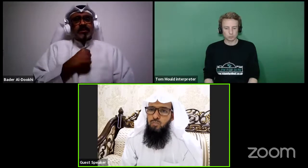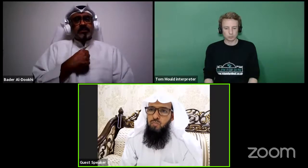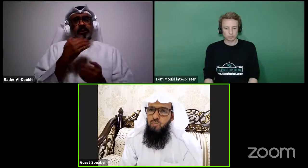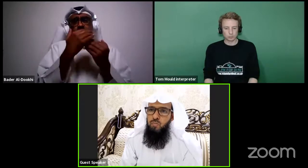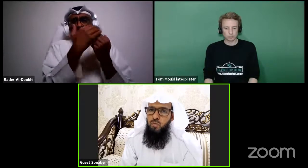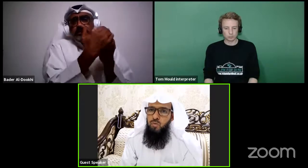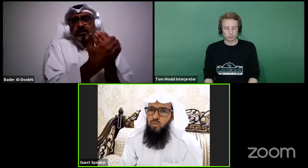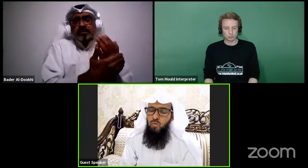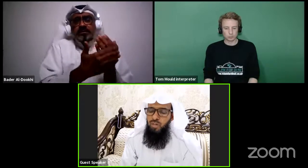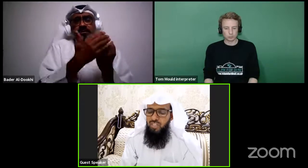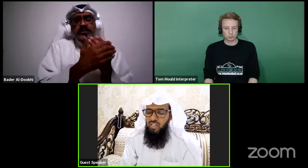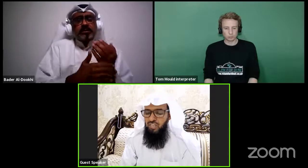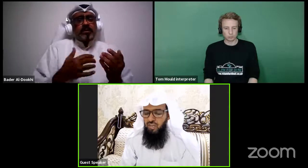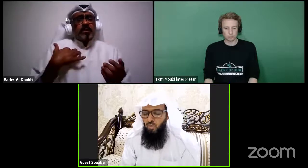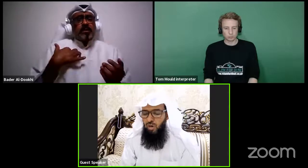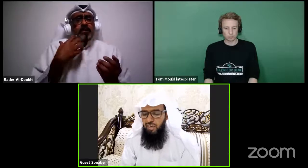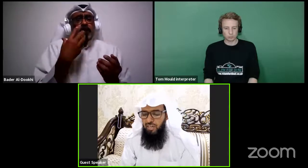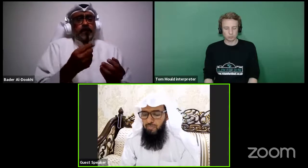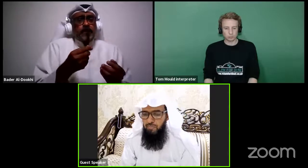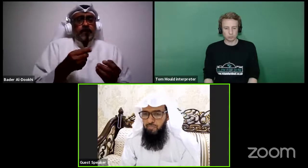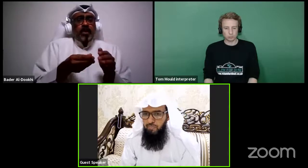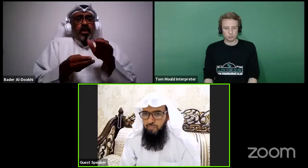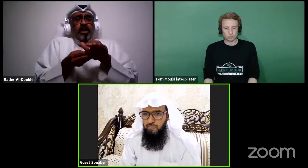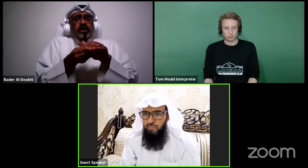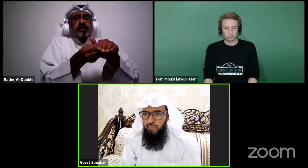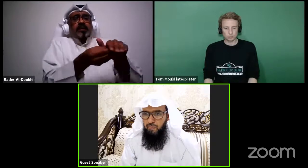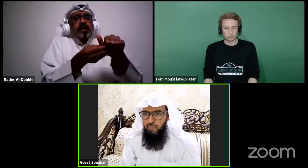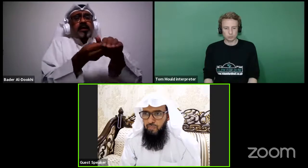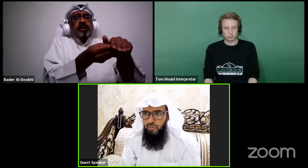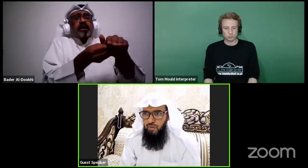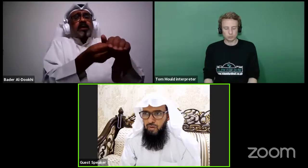وترحمهم وتتصدق عليهم.